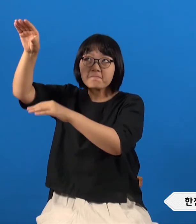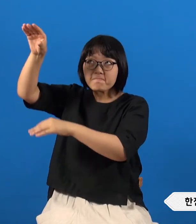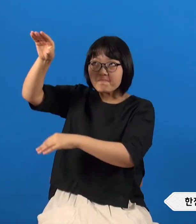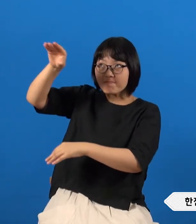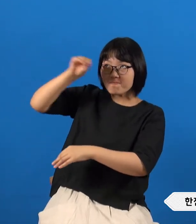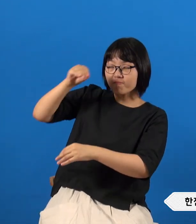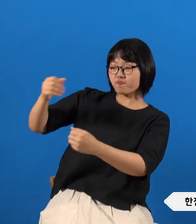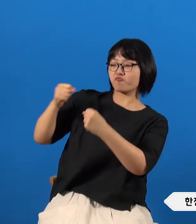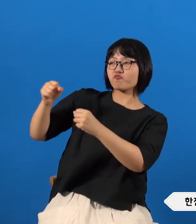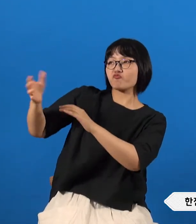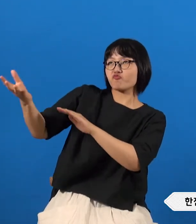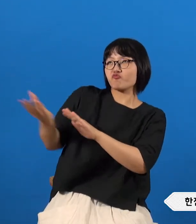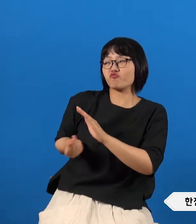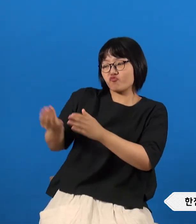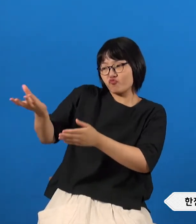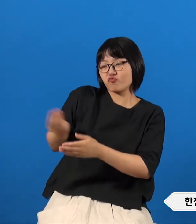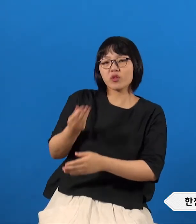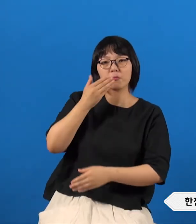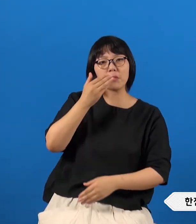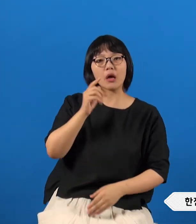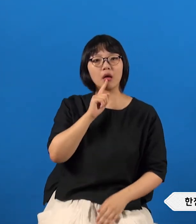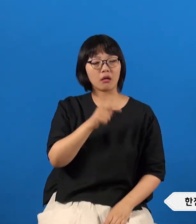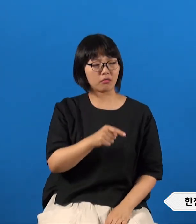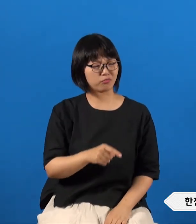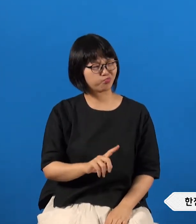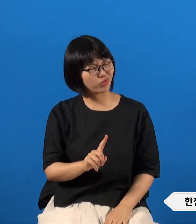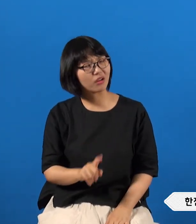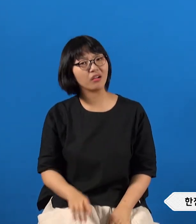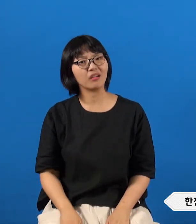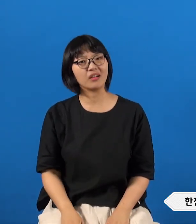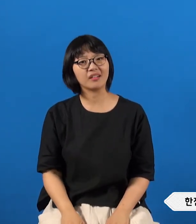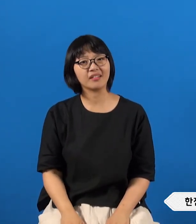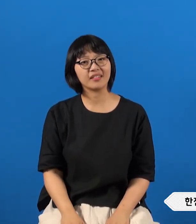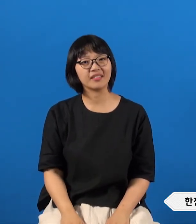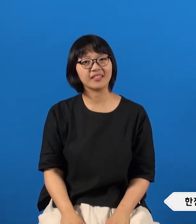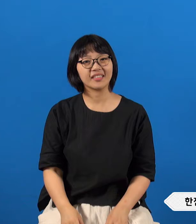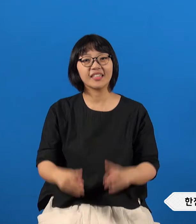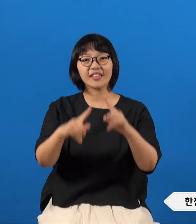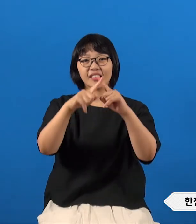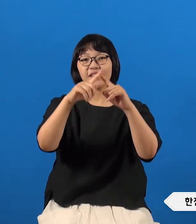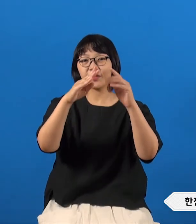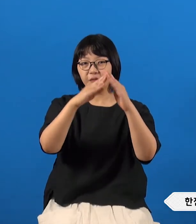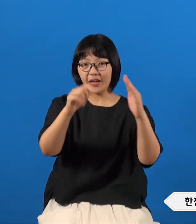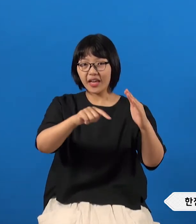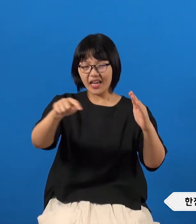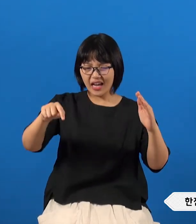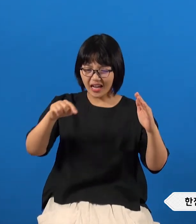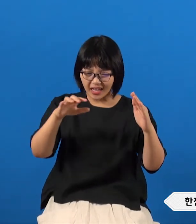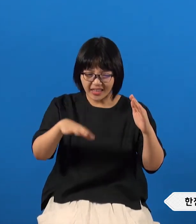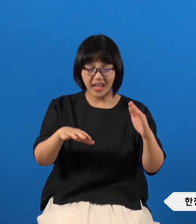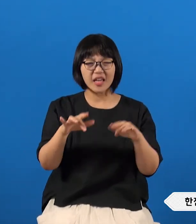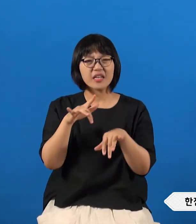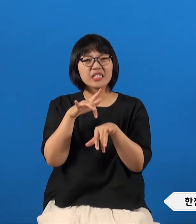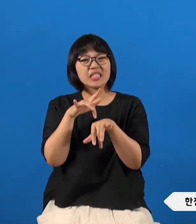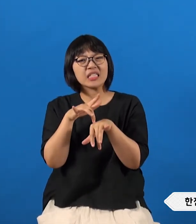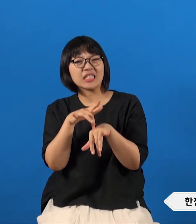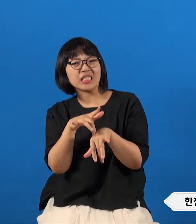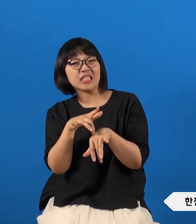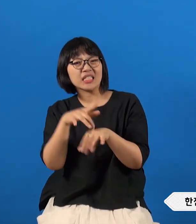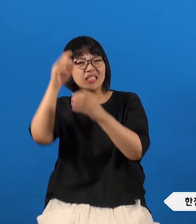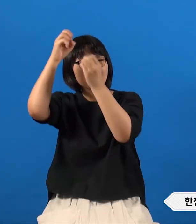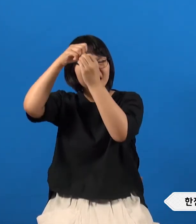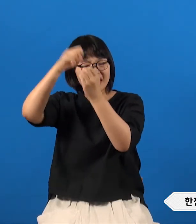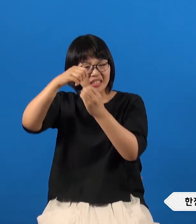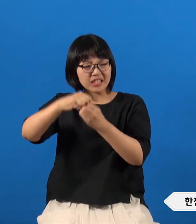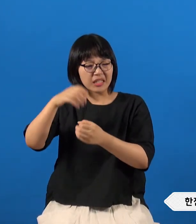목사 기가 어떤 기인지, 그래야 목사 기를 잘 받을 수 있다. 교회 안에 이상한 미신에 사로잡혀